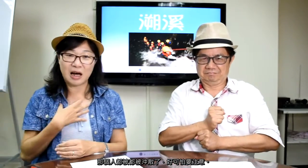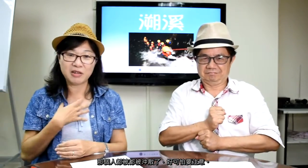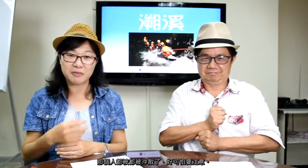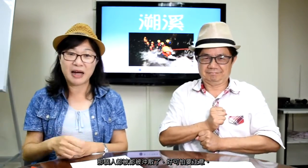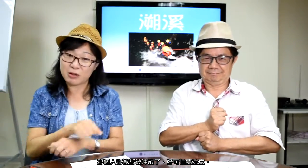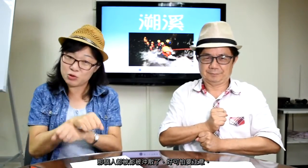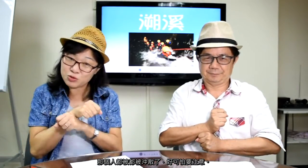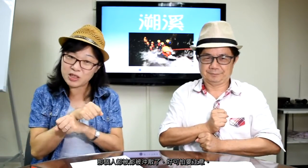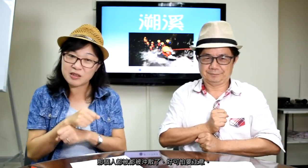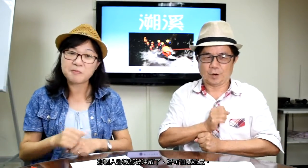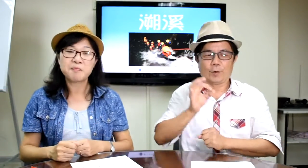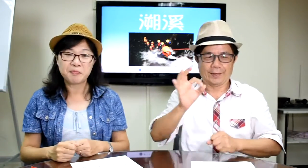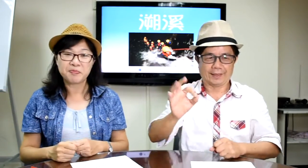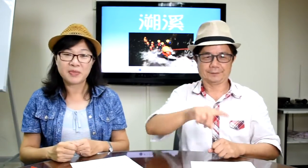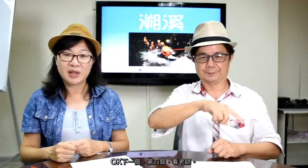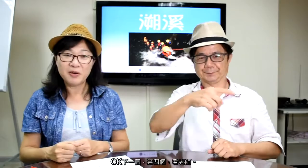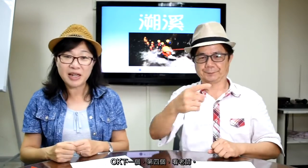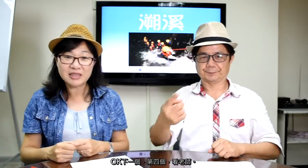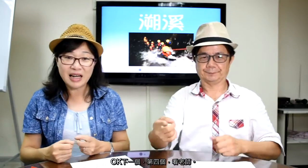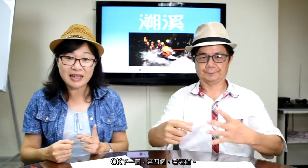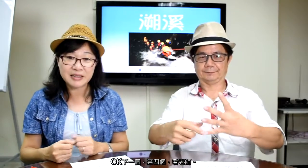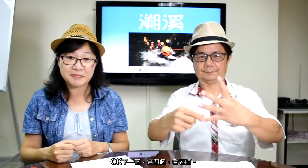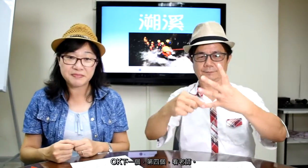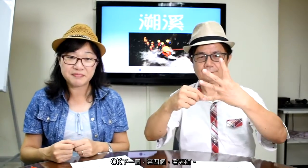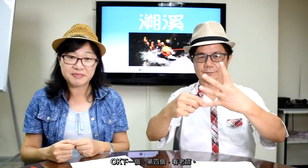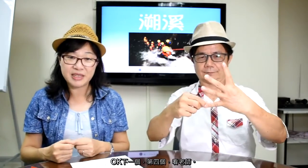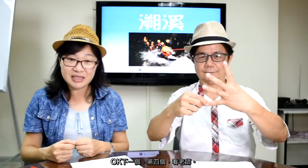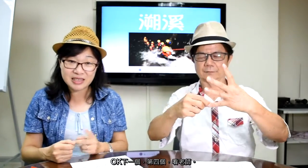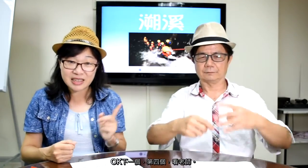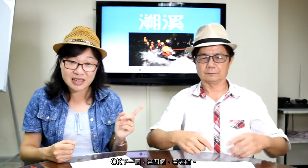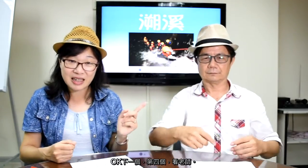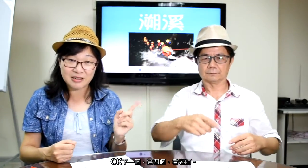好可怕，要注意。OK， 下一个，第四个，看老师。